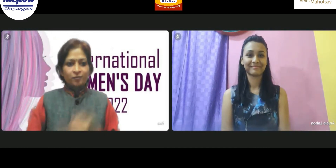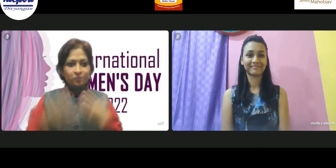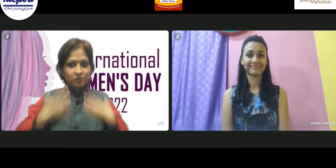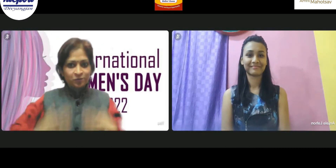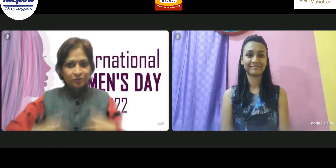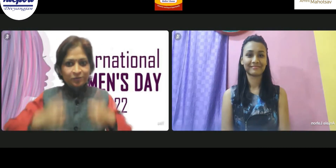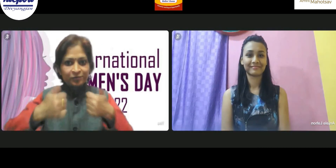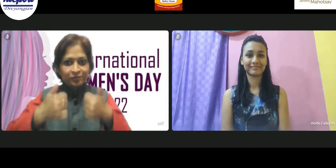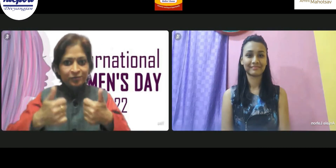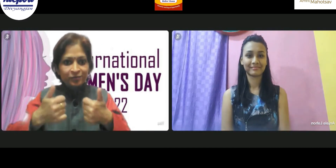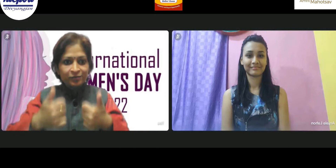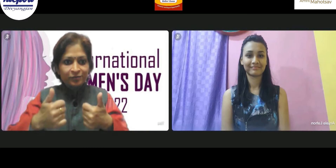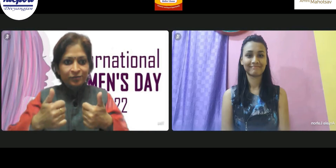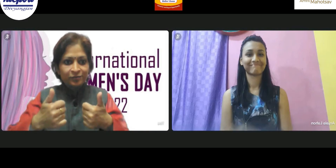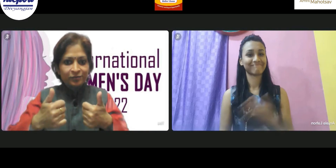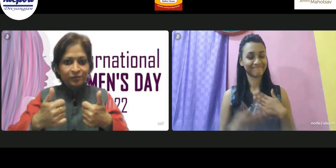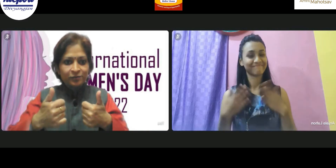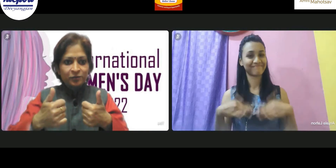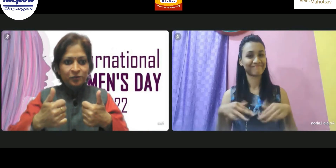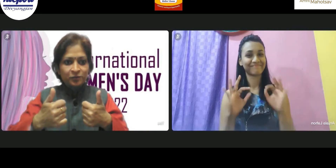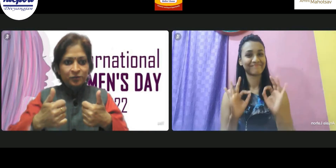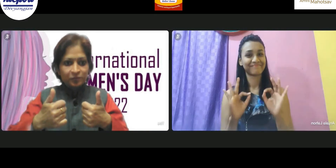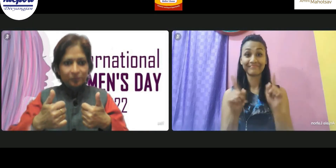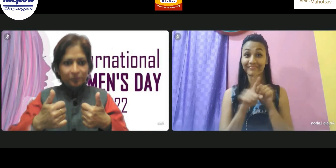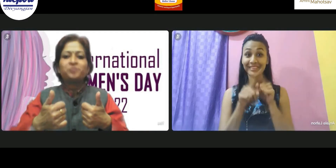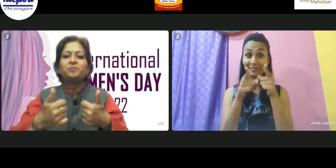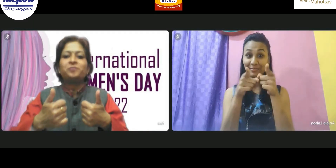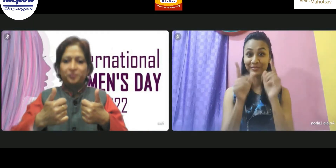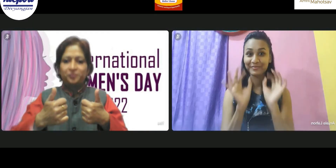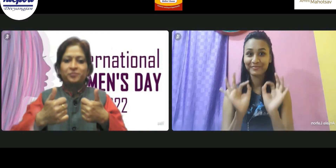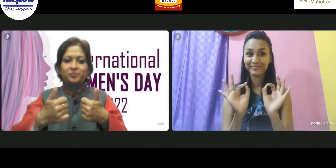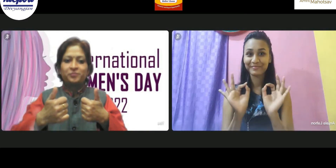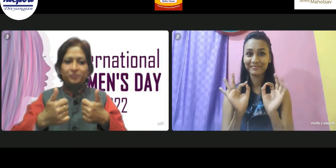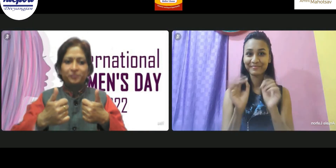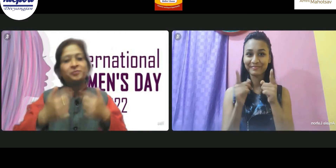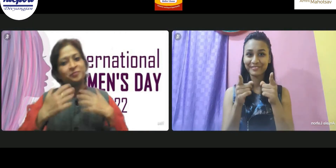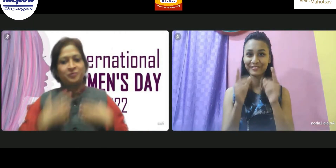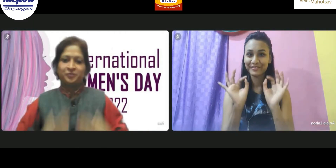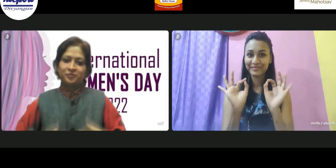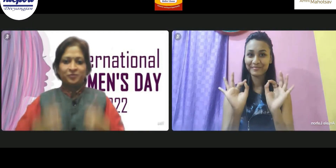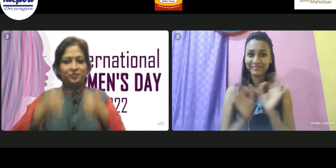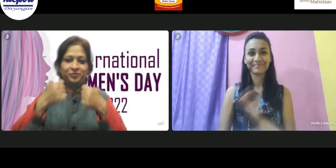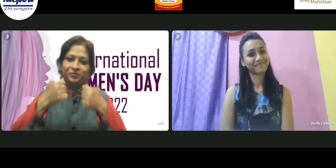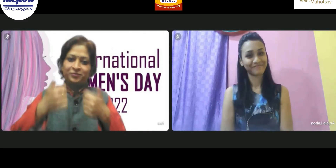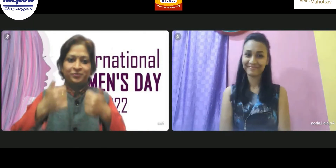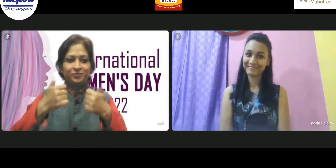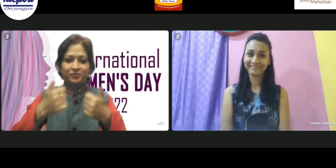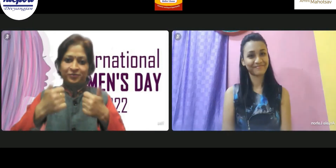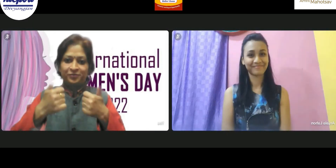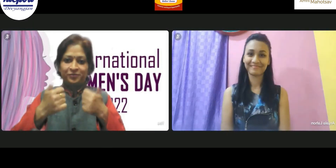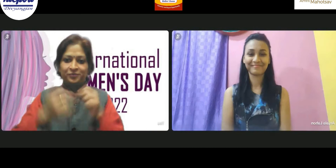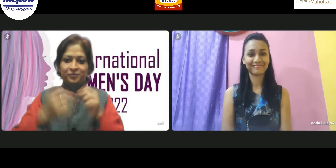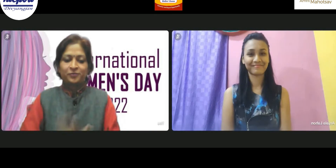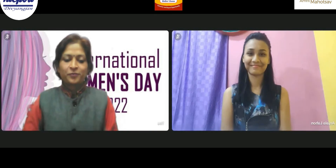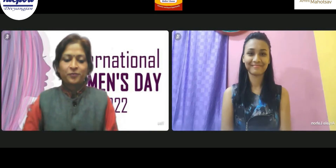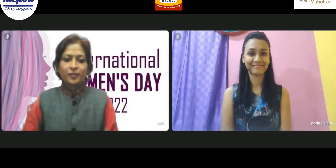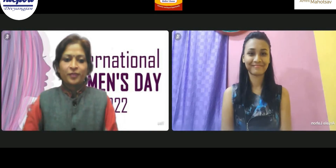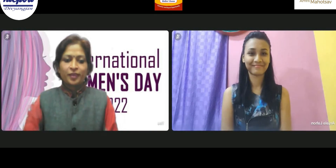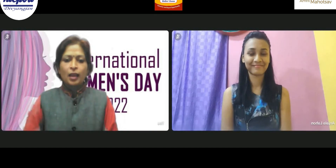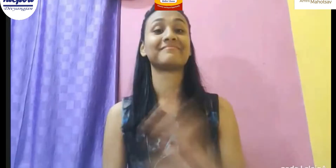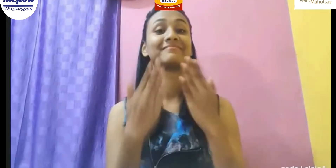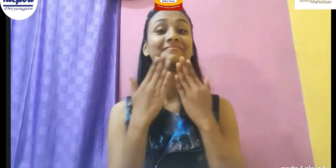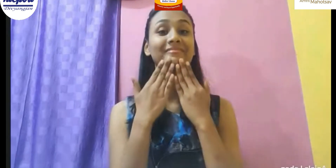आप कैसी हैं एंजेला? मैं एकदम ठीक हूँ और आशा करती हूँ आप भी एकदम ठीक होंगी। हाँ एंजेला, मैं एकदम ठीक